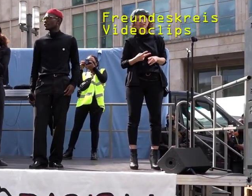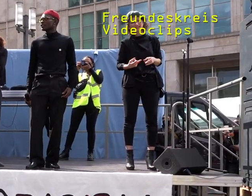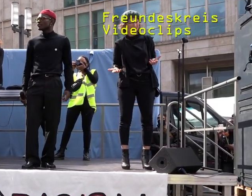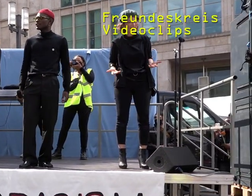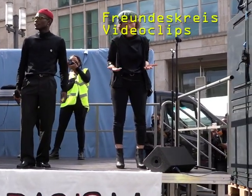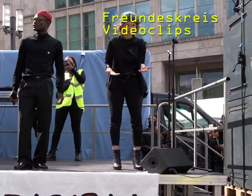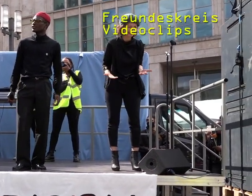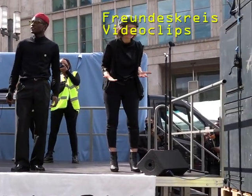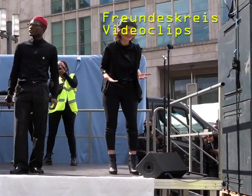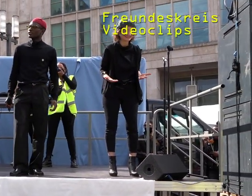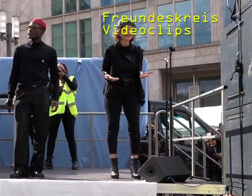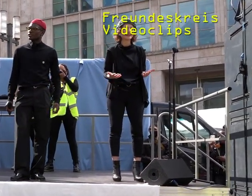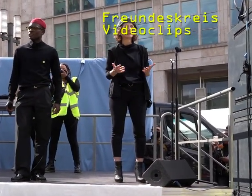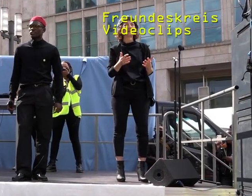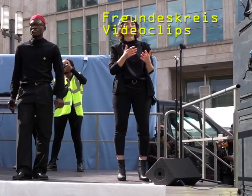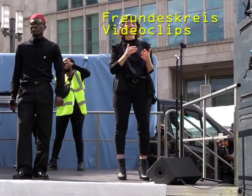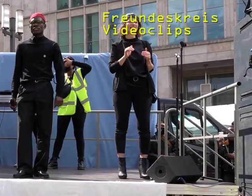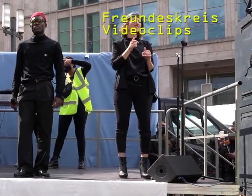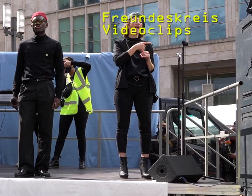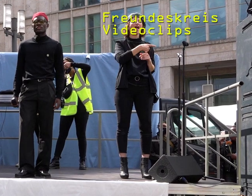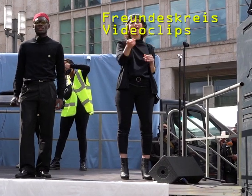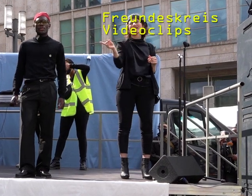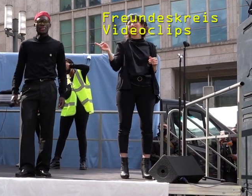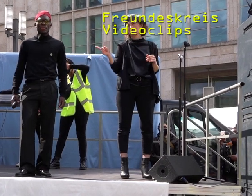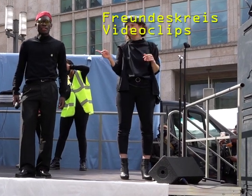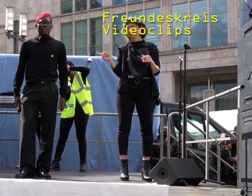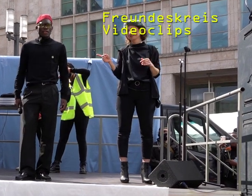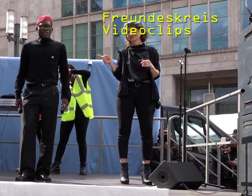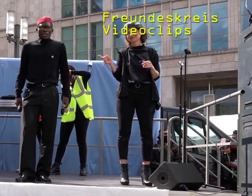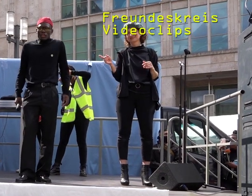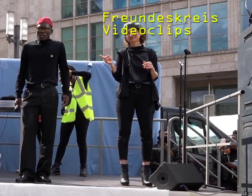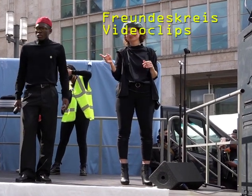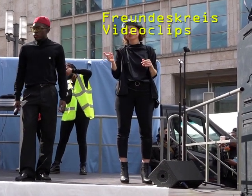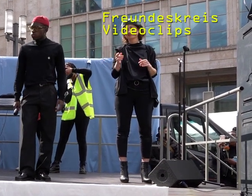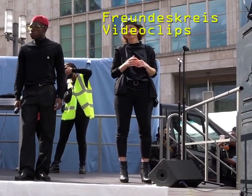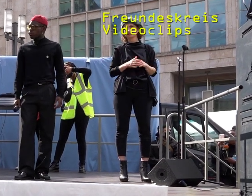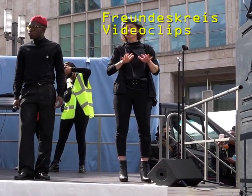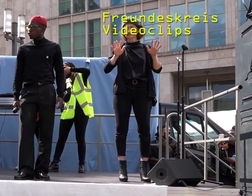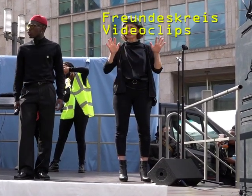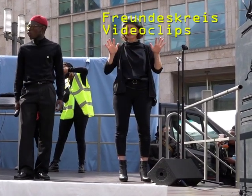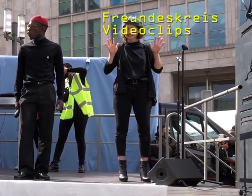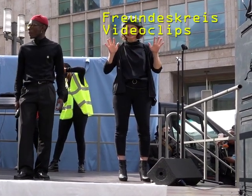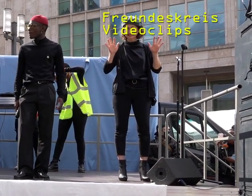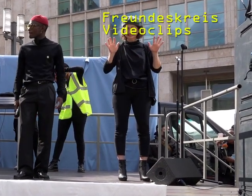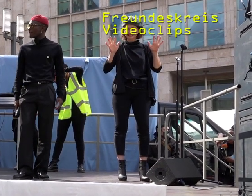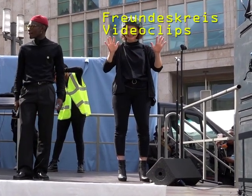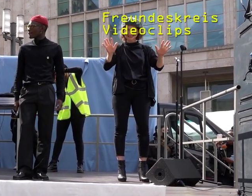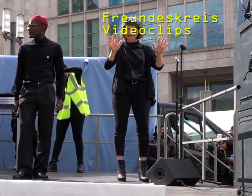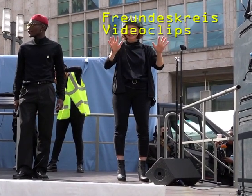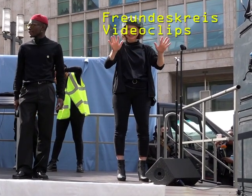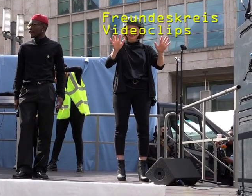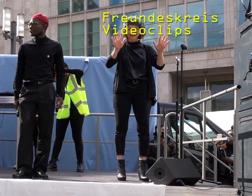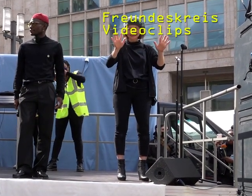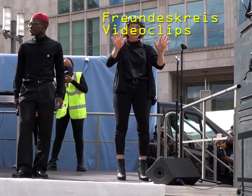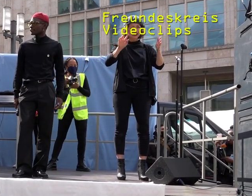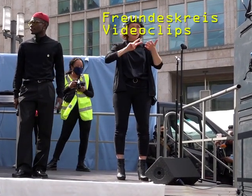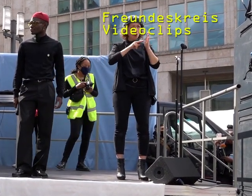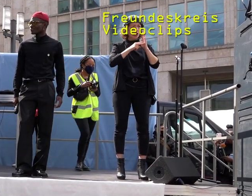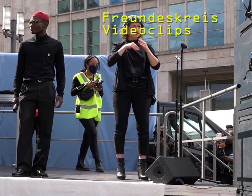sind, all diejenigen, die haben ihre Politisierung eurer Arbeit zu